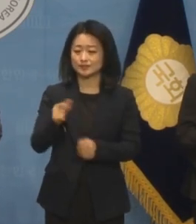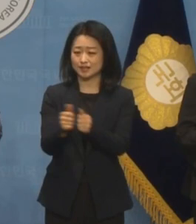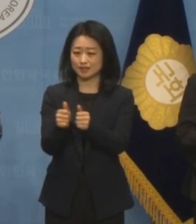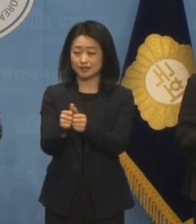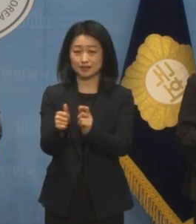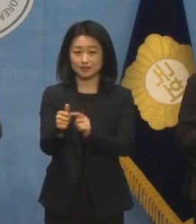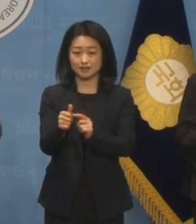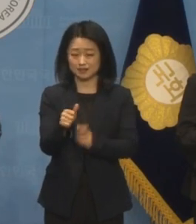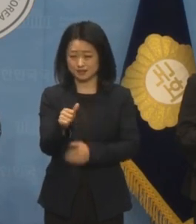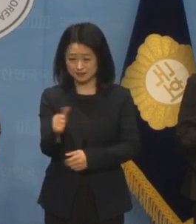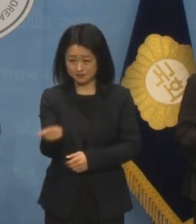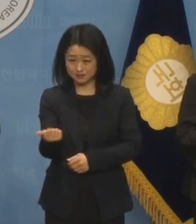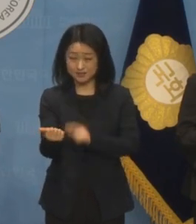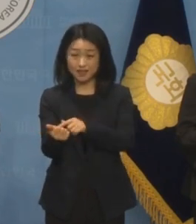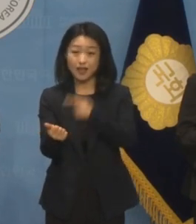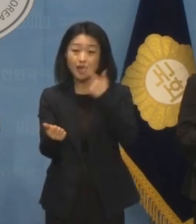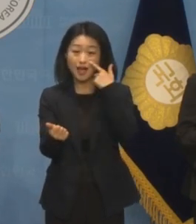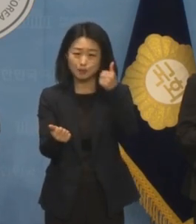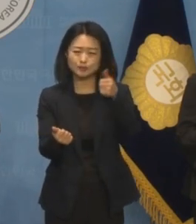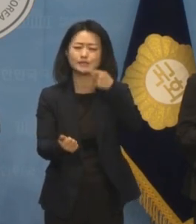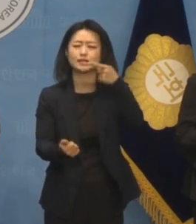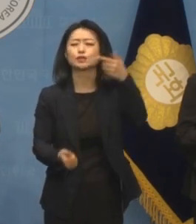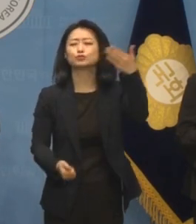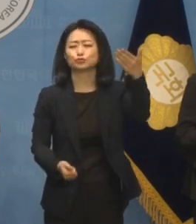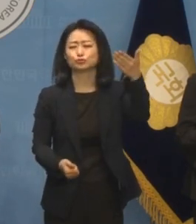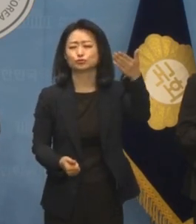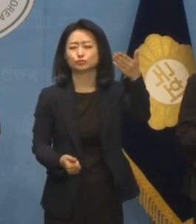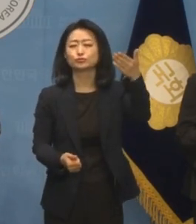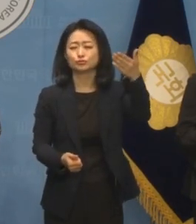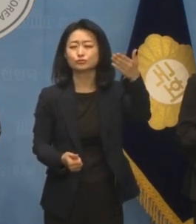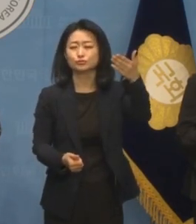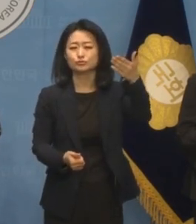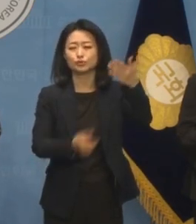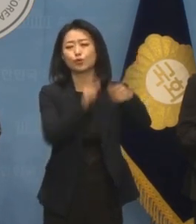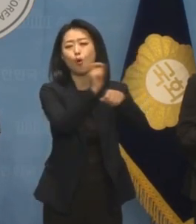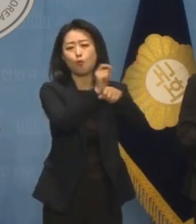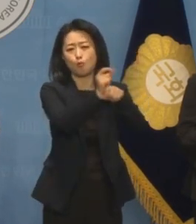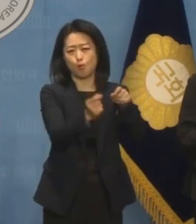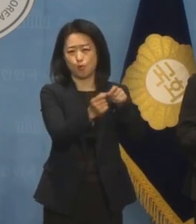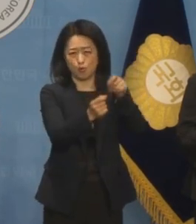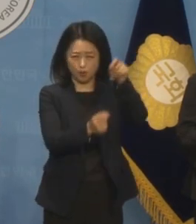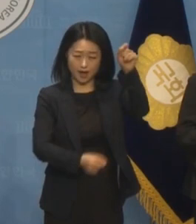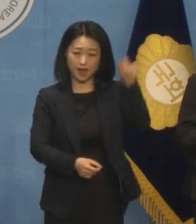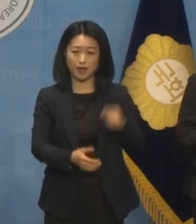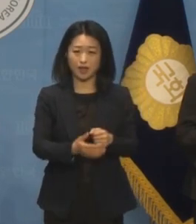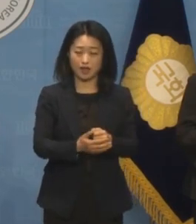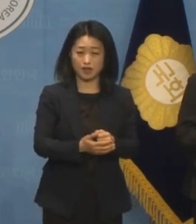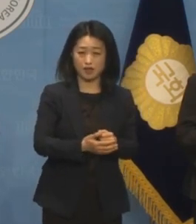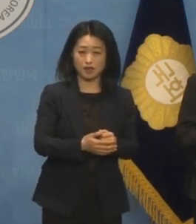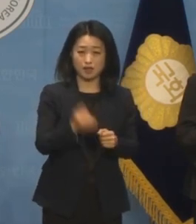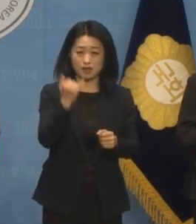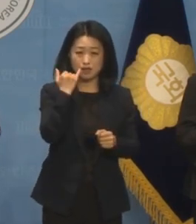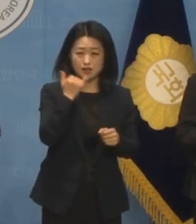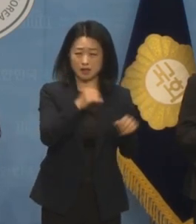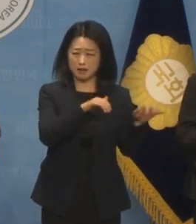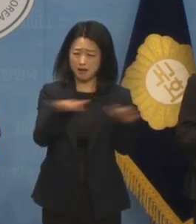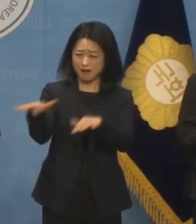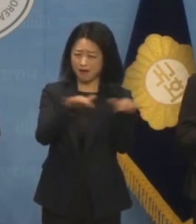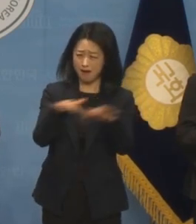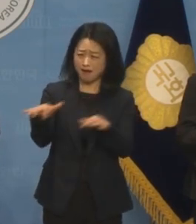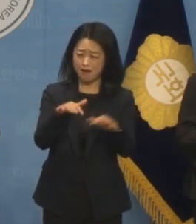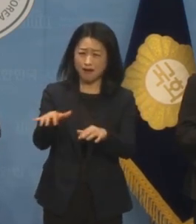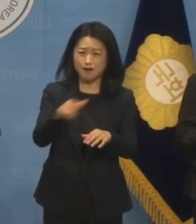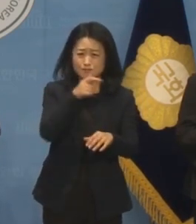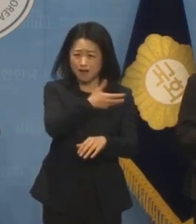아버님께서 소방공무원이셨는데 소방관들도 안전 전문가들도 이 금리에는 휩쓸어 갑니다. 못 들어갑니다라고 했던 절기도